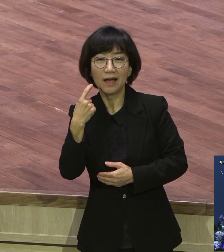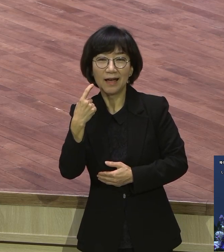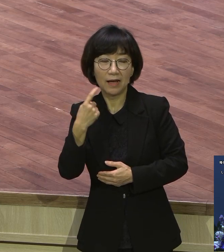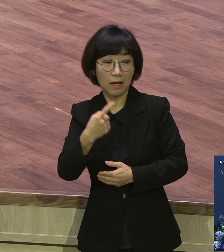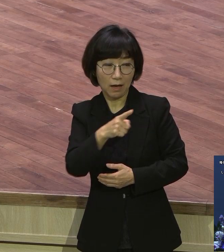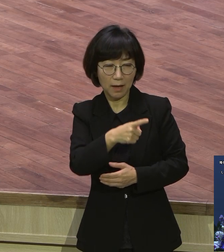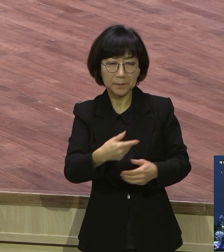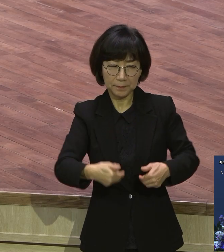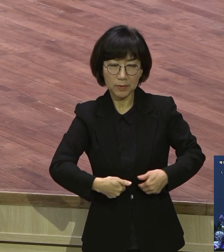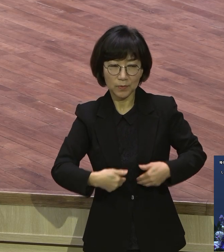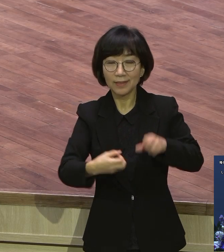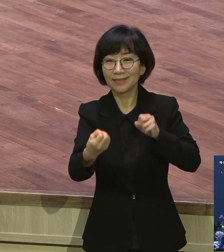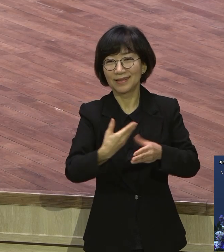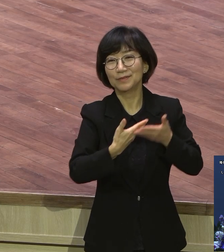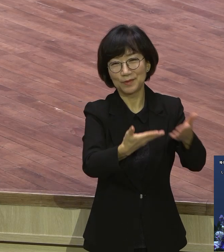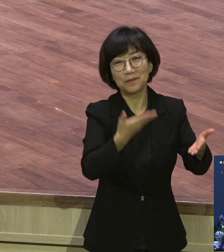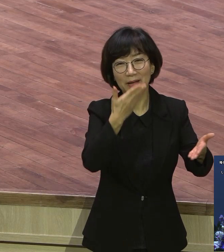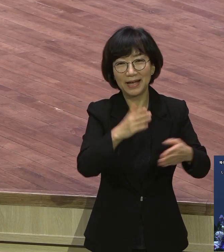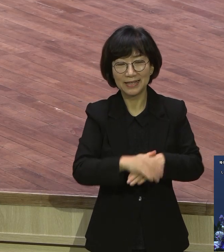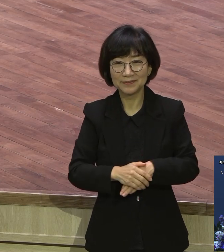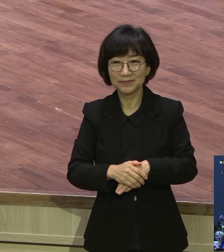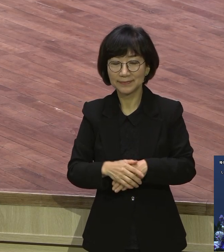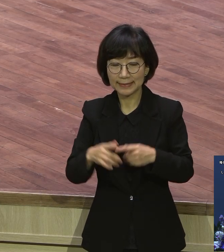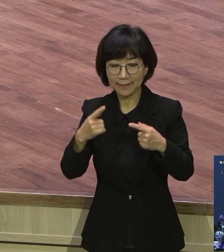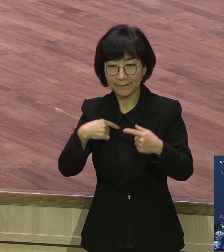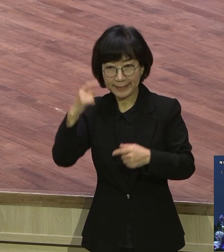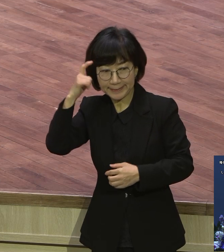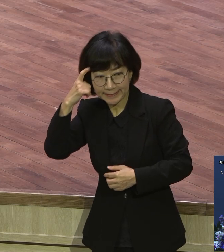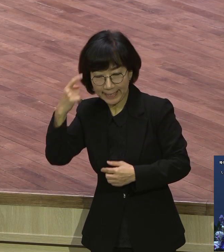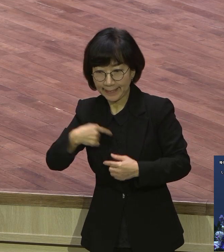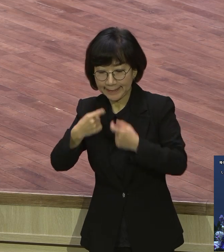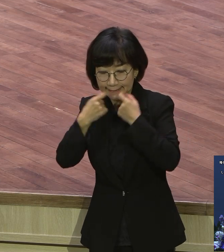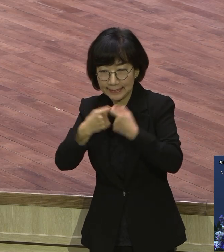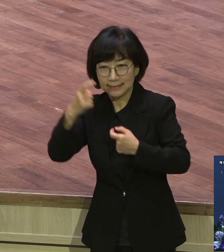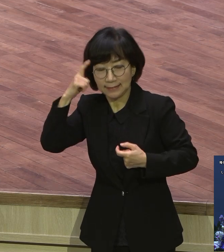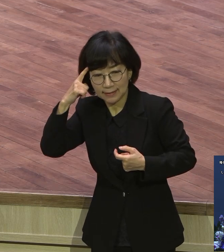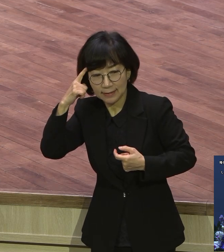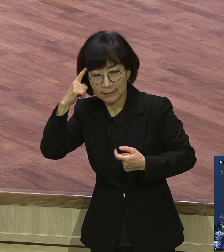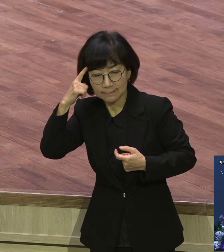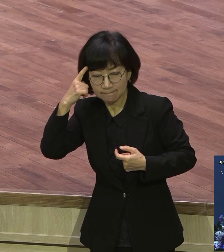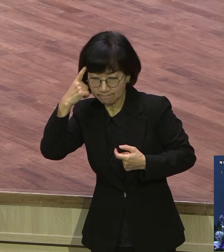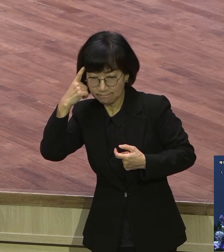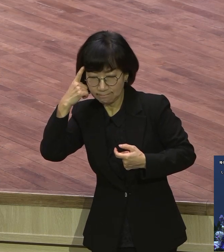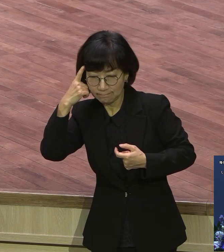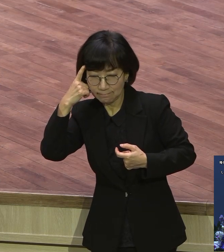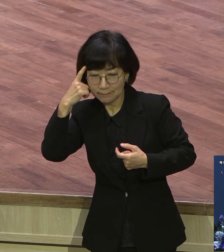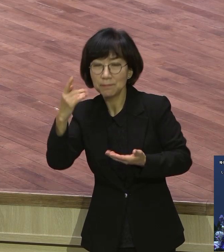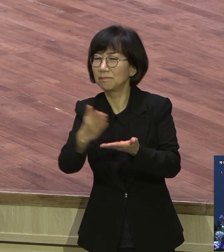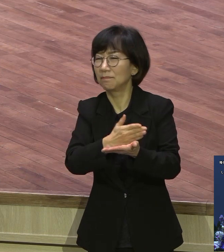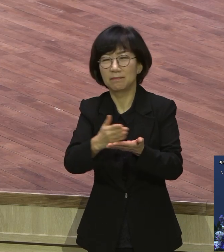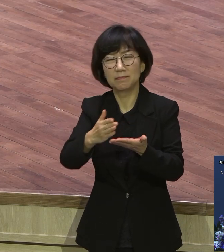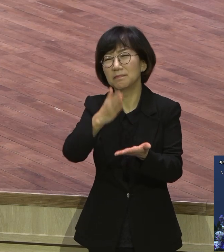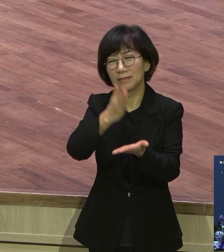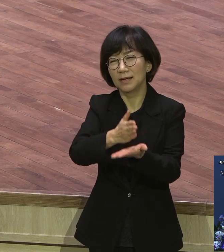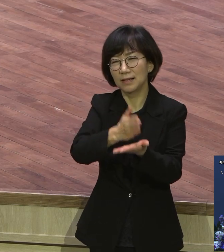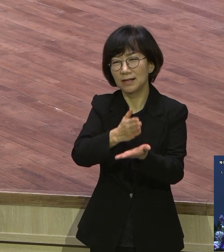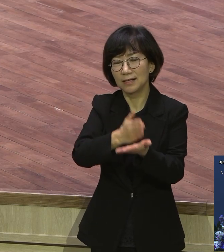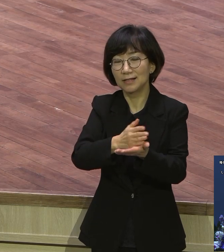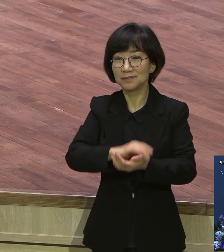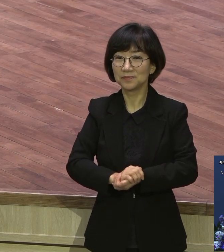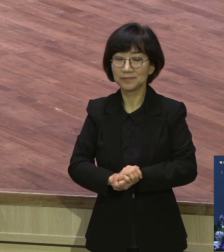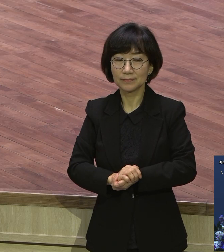내 이적인 내 생각을 하지 말고 보금적으로 상대방의 입장이 되어줘야